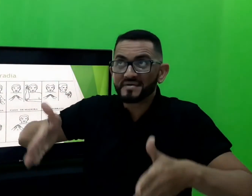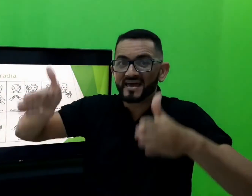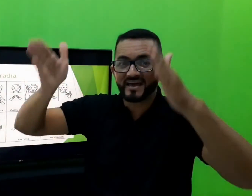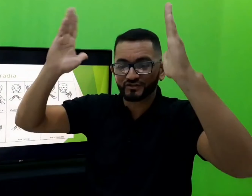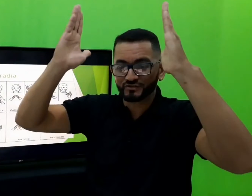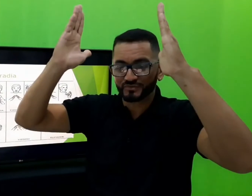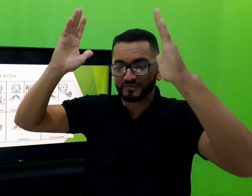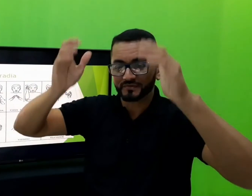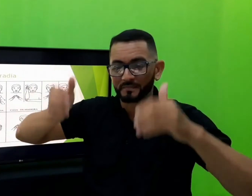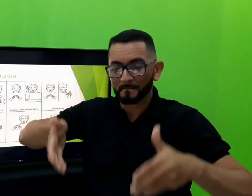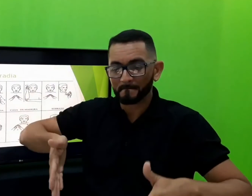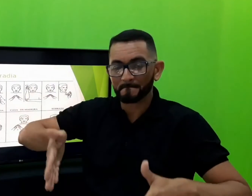prédio,